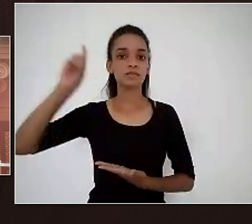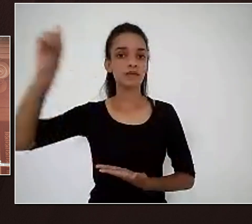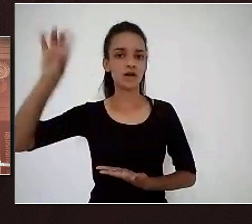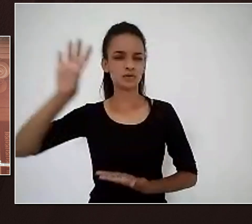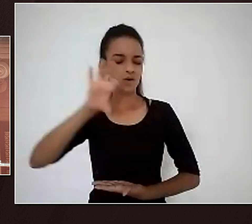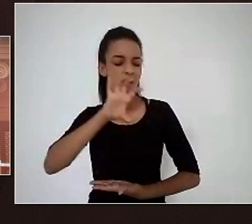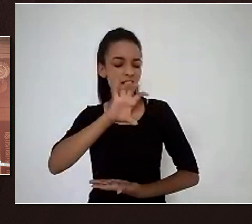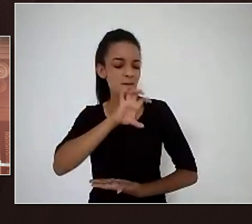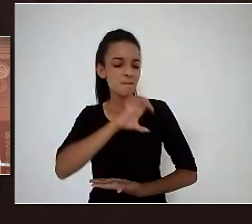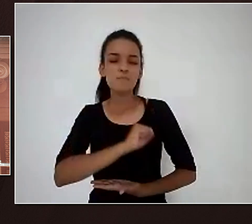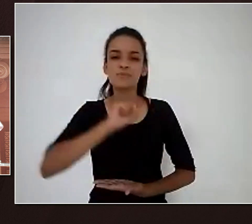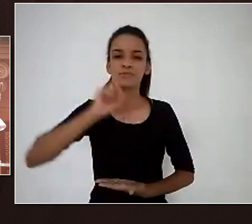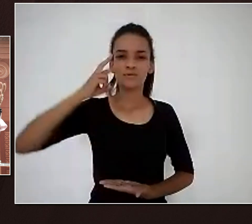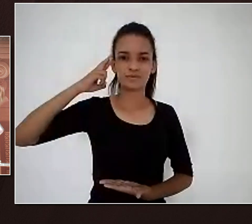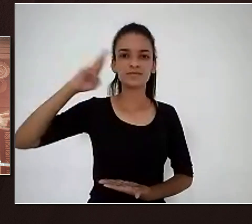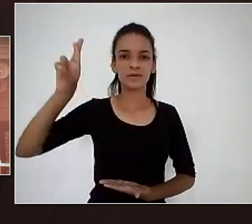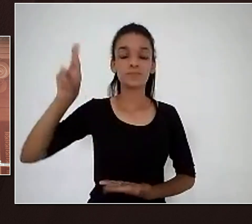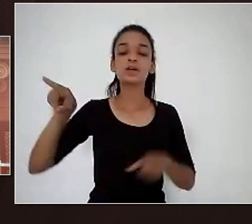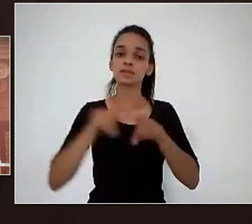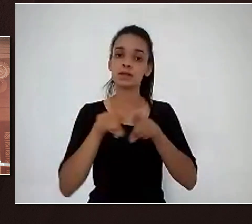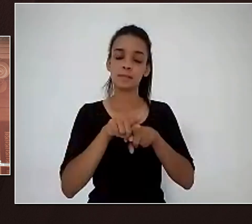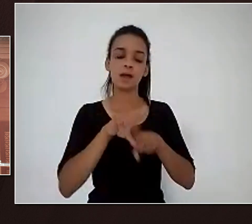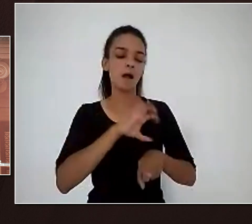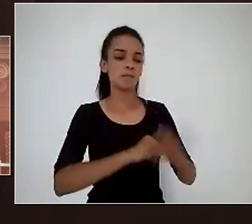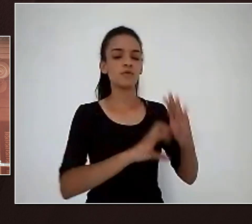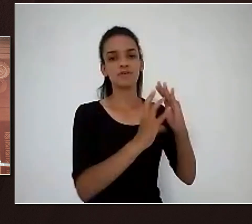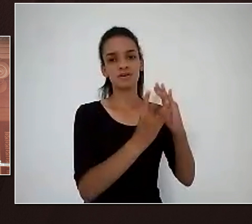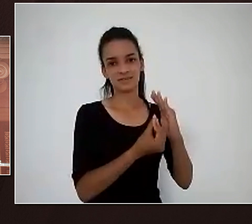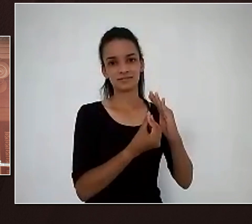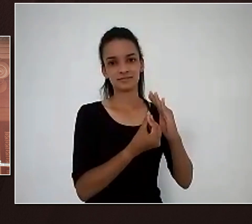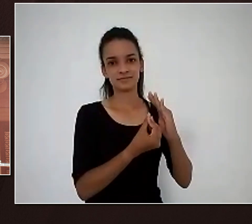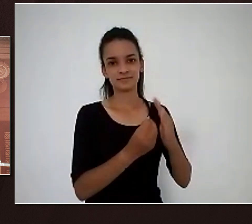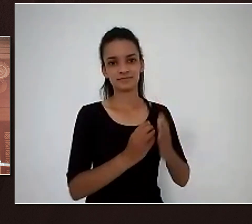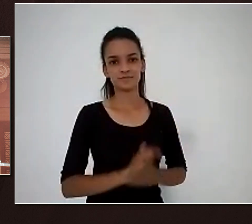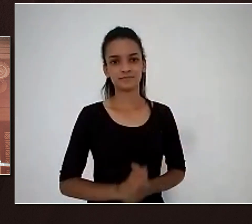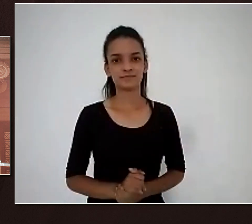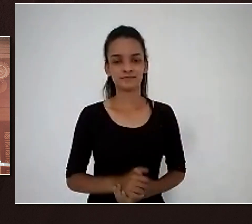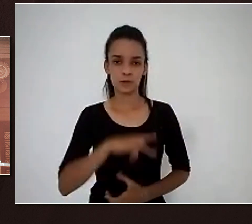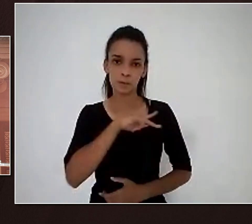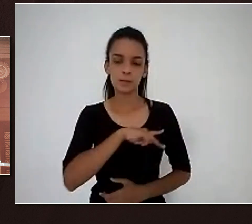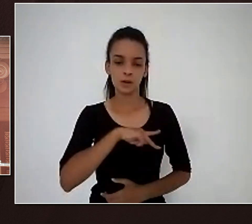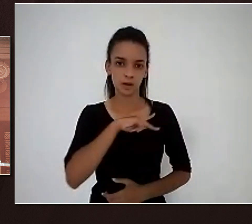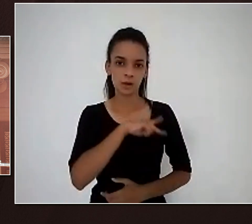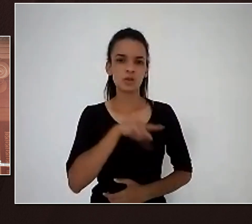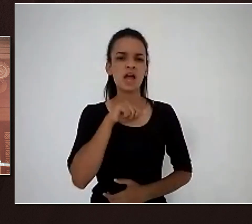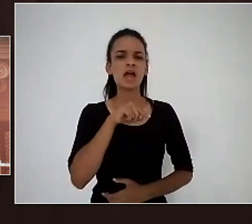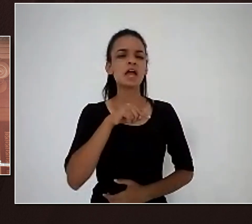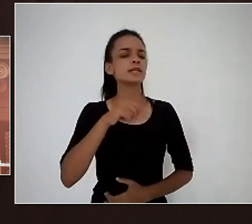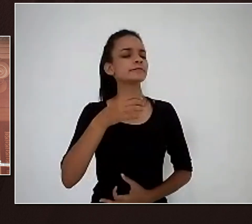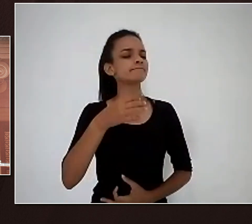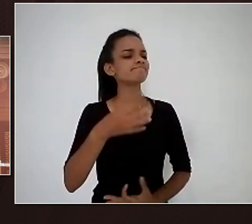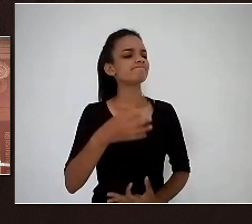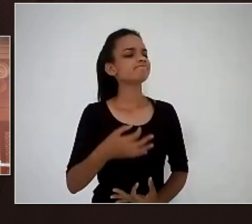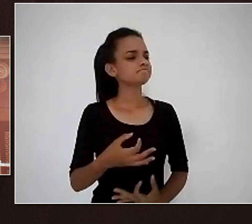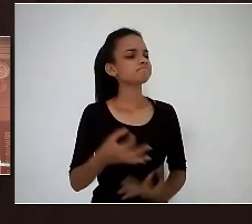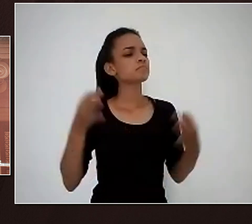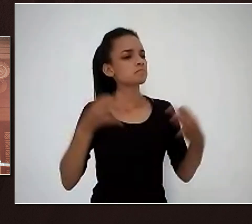e amor à igreja. Ninguém pode negar isso. Paulo foi um excelente, né,